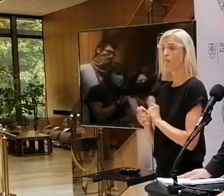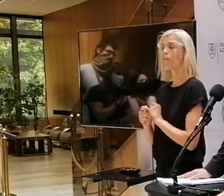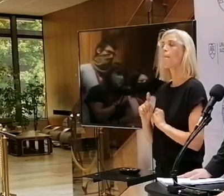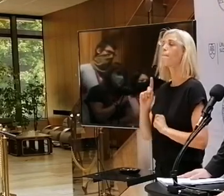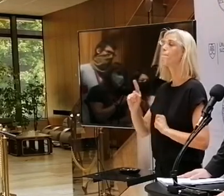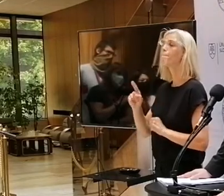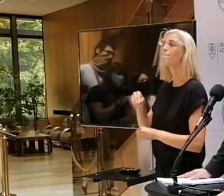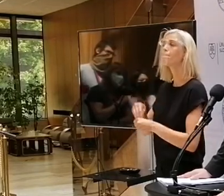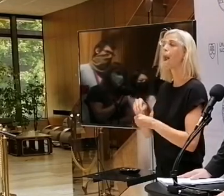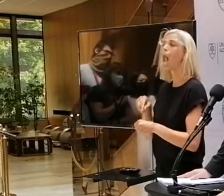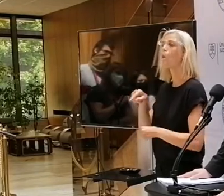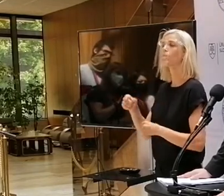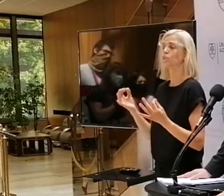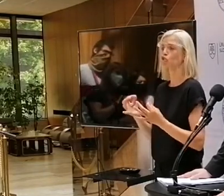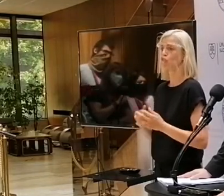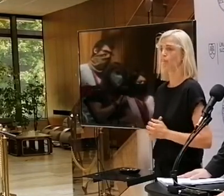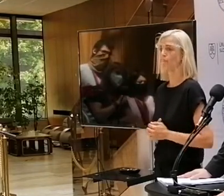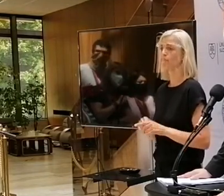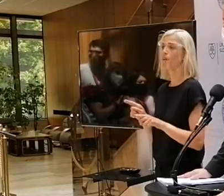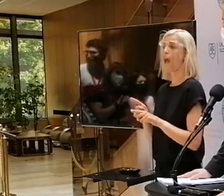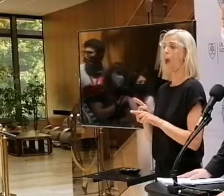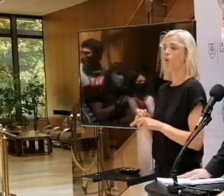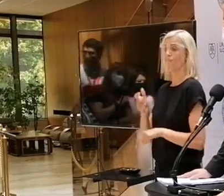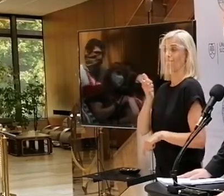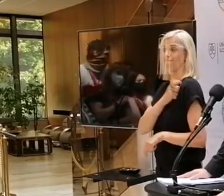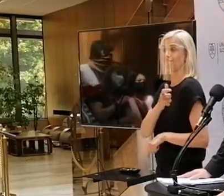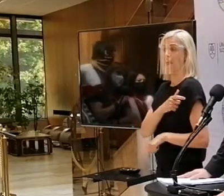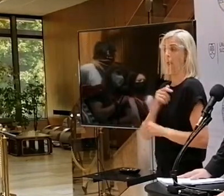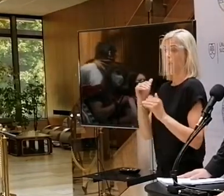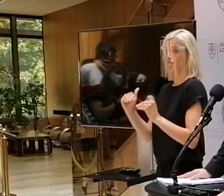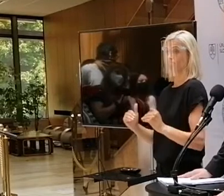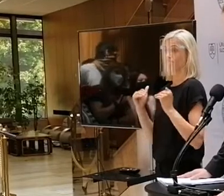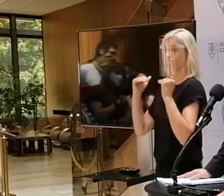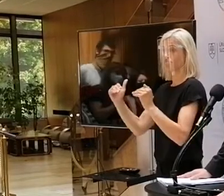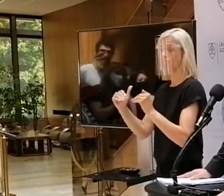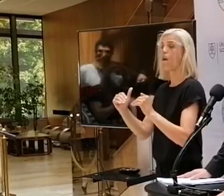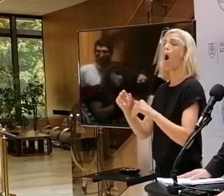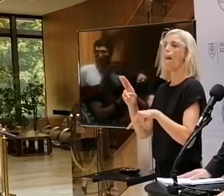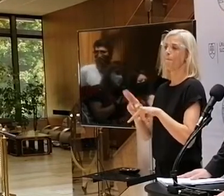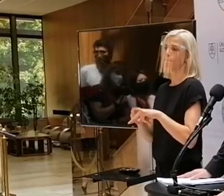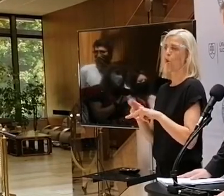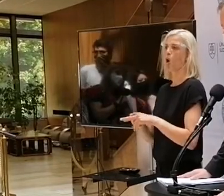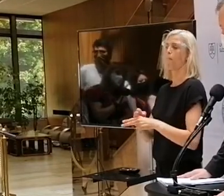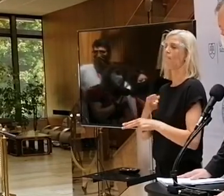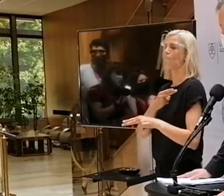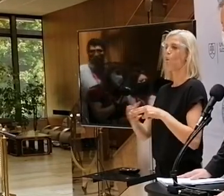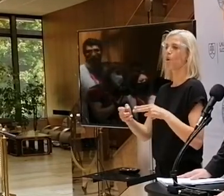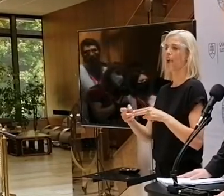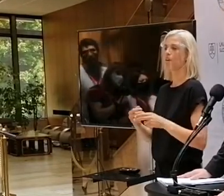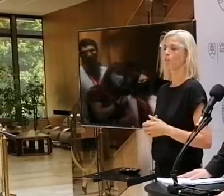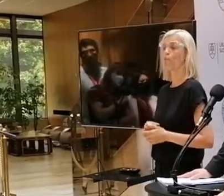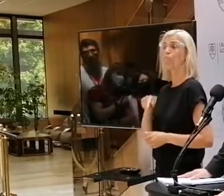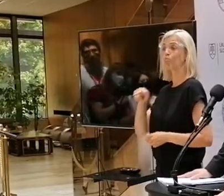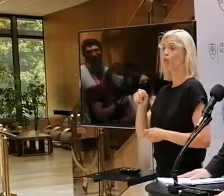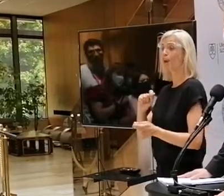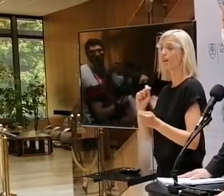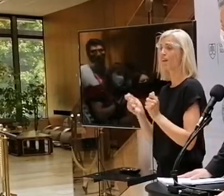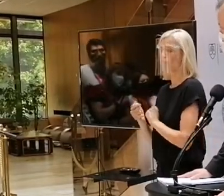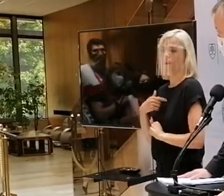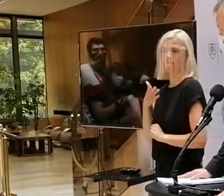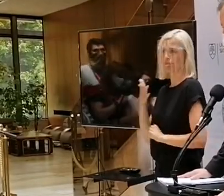znamenať, že navýšime vek odchodu do dôchodku a všetko ostatné bude v poriadku. Tak takú dôchodkovú reformu ja robiť nebudem, lebo to